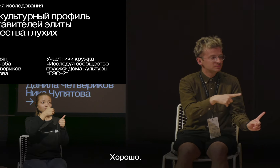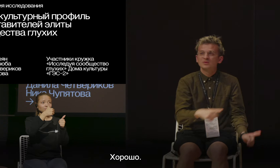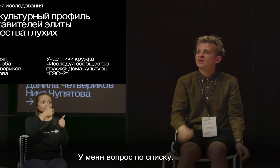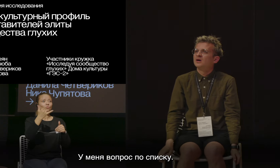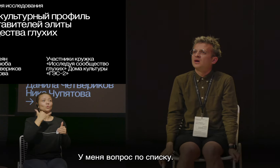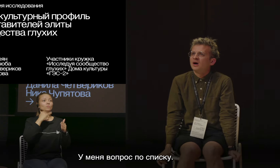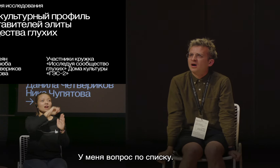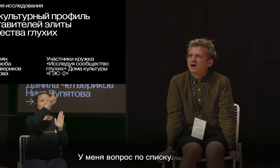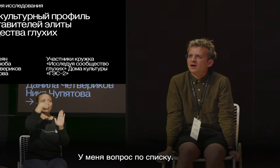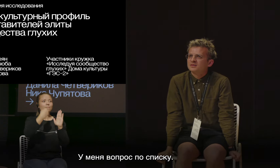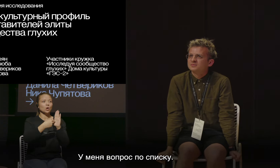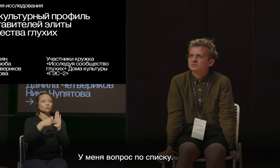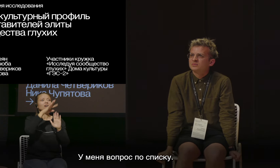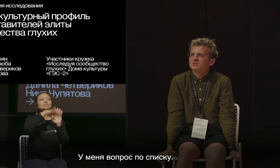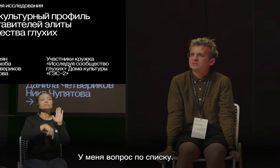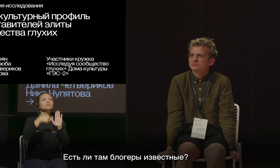вопрос по списку.